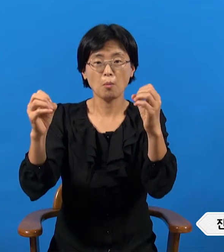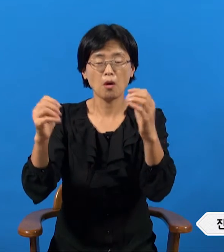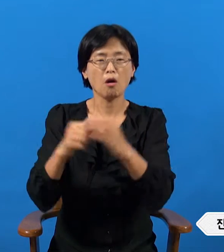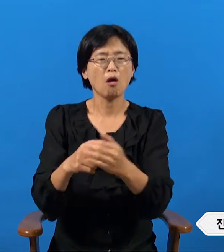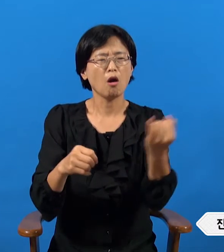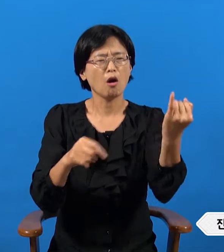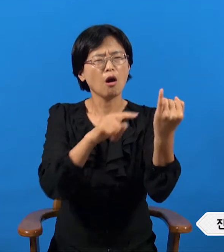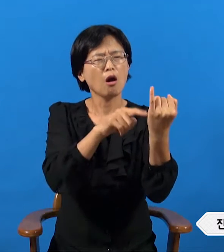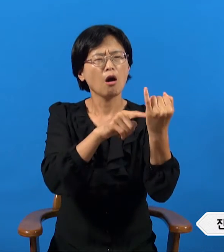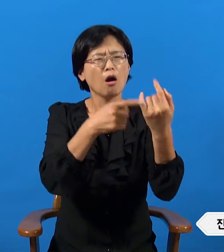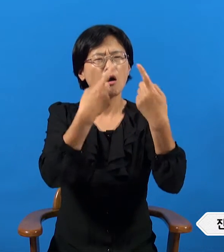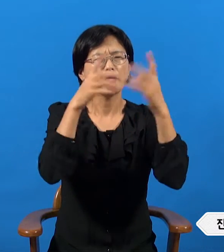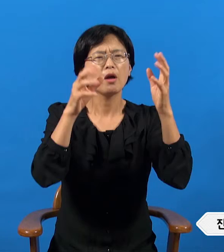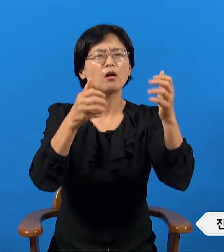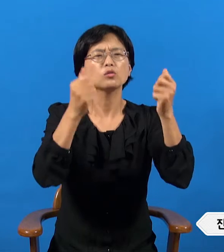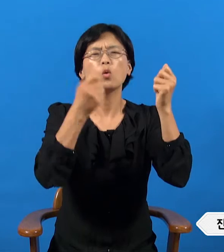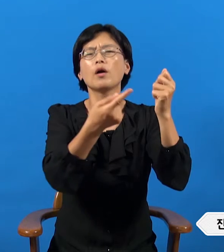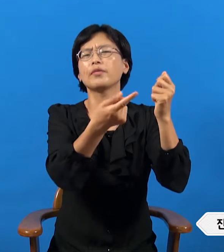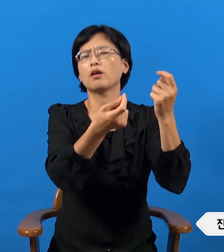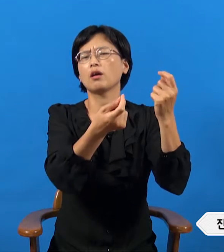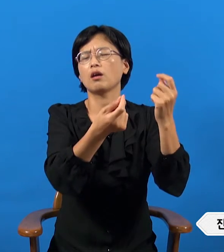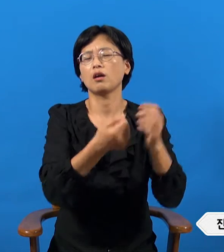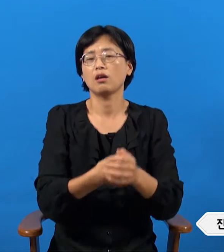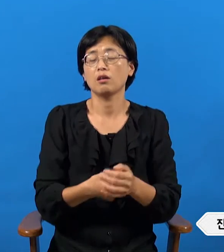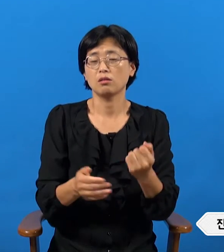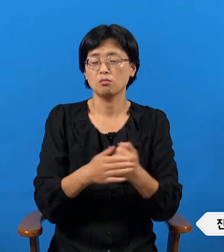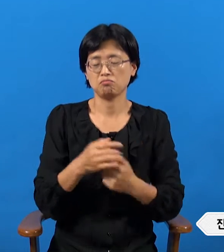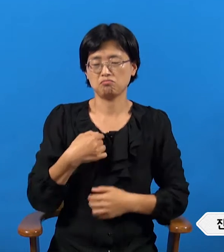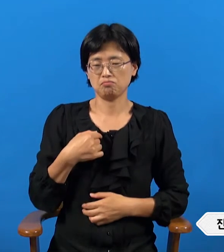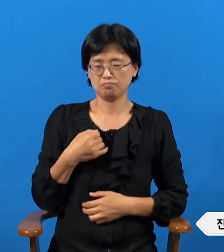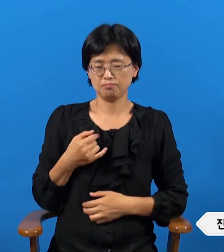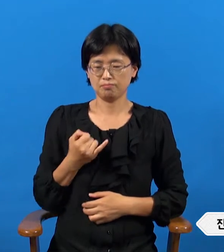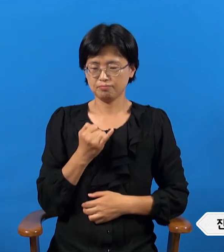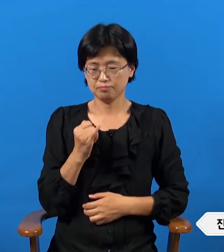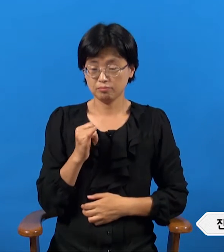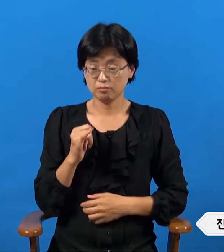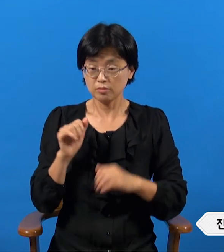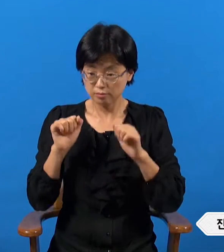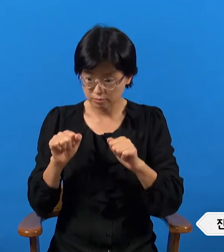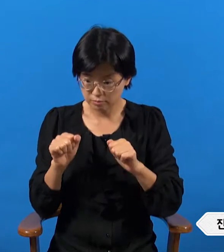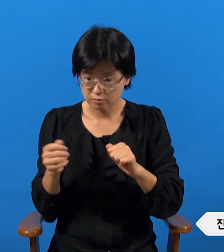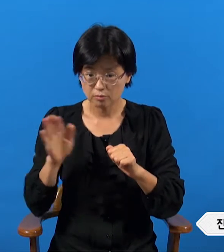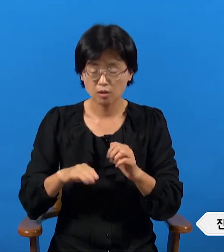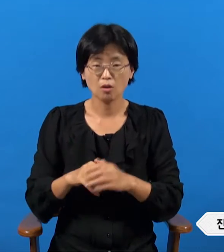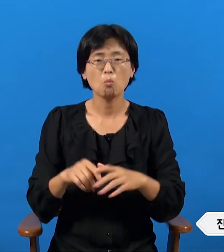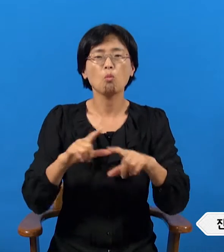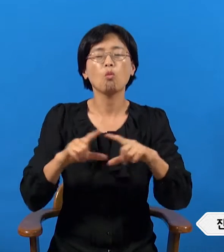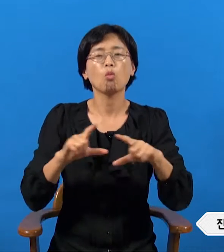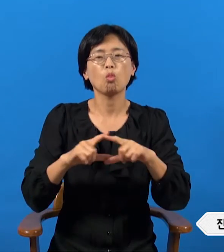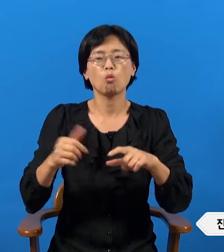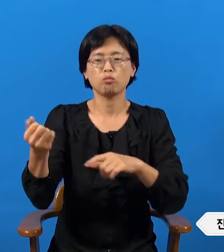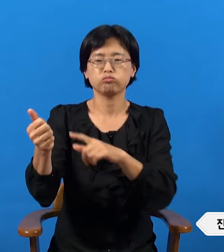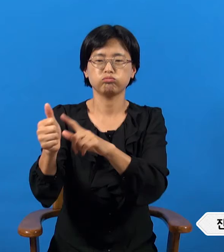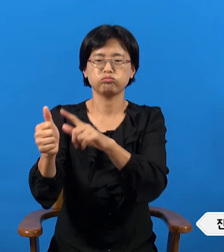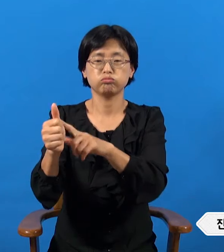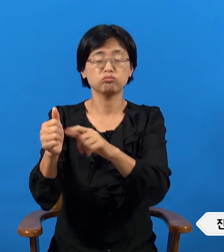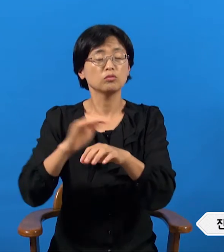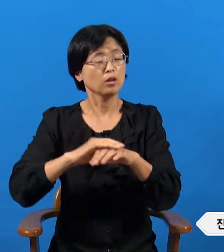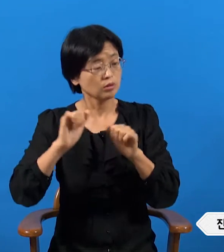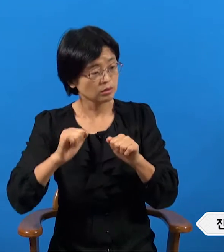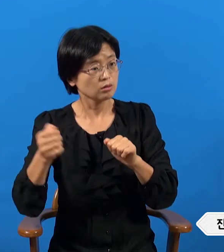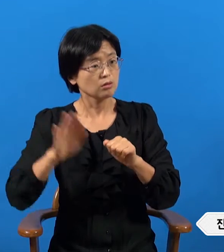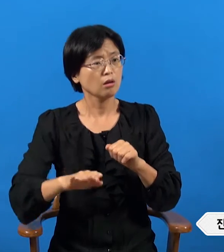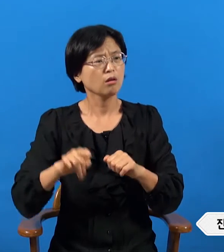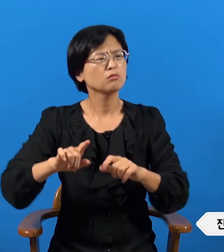보니까 대졸이라더랍니다. 그래서 인사를 이렇게 했는데 아니 평소에 인사를 잘 받던